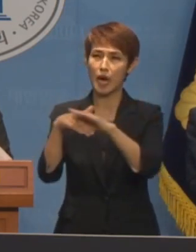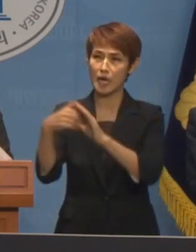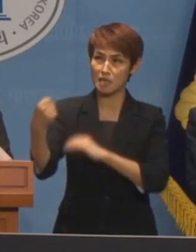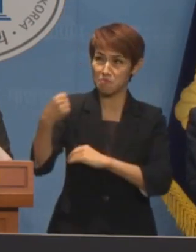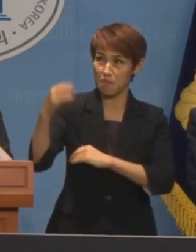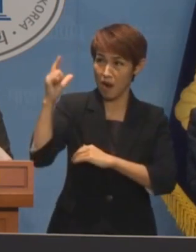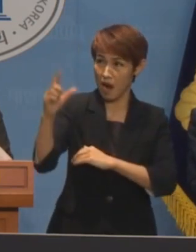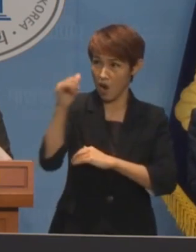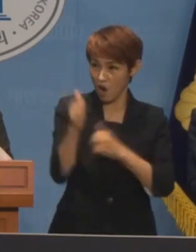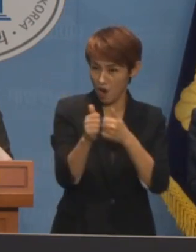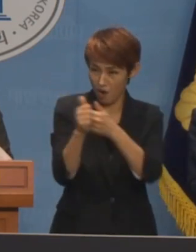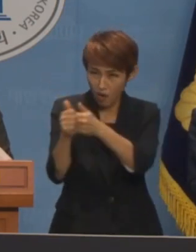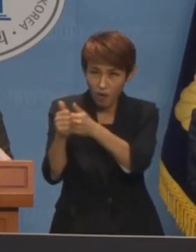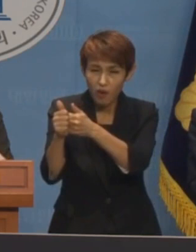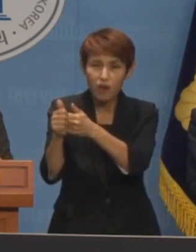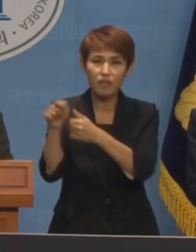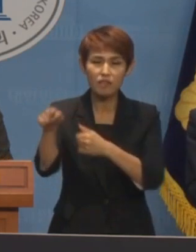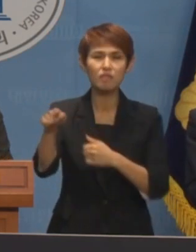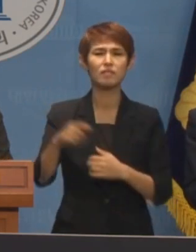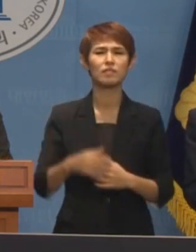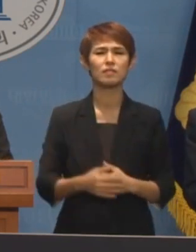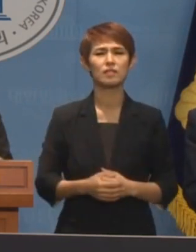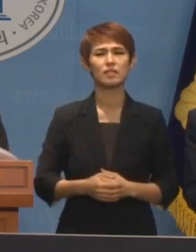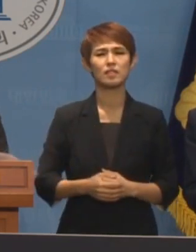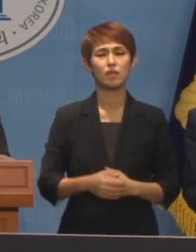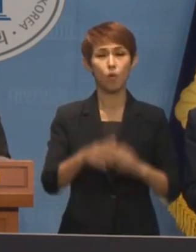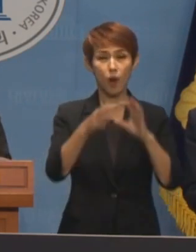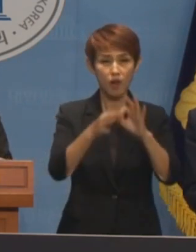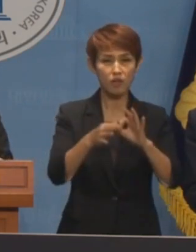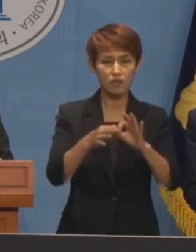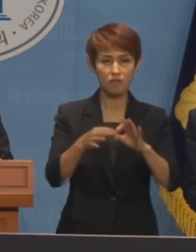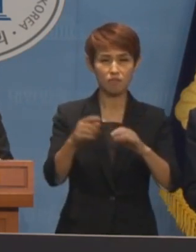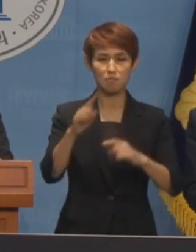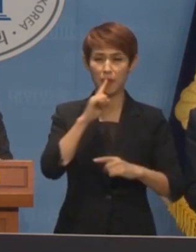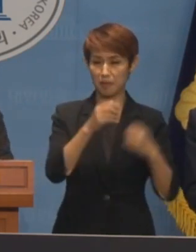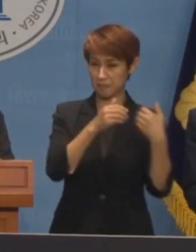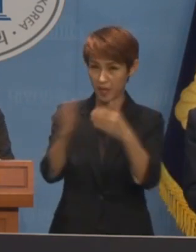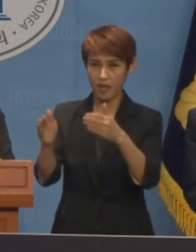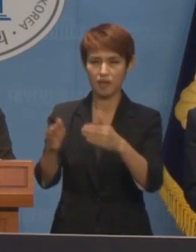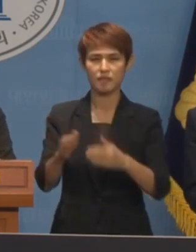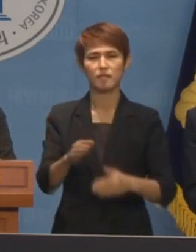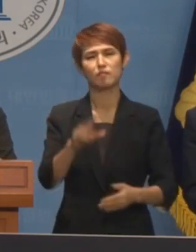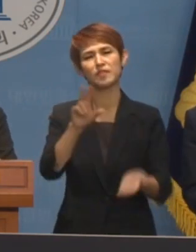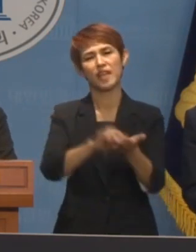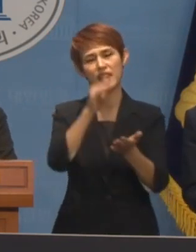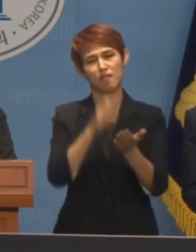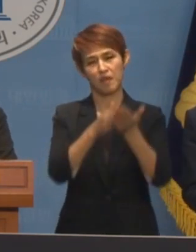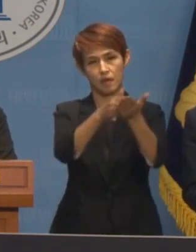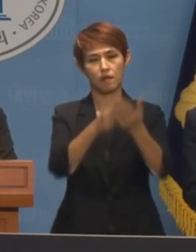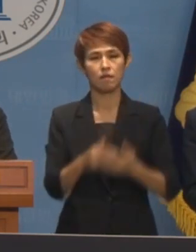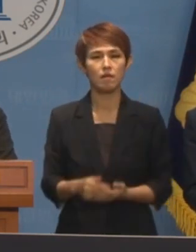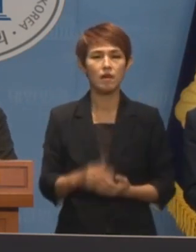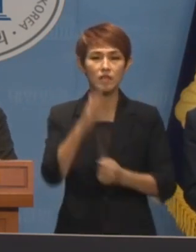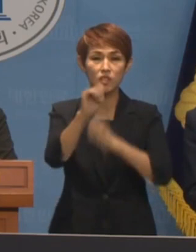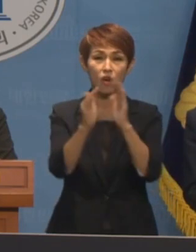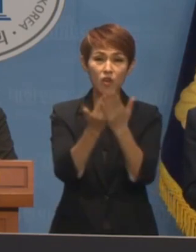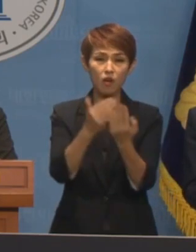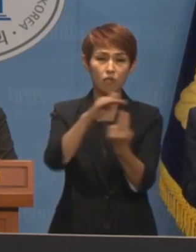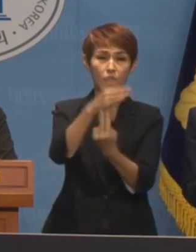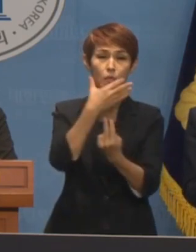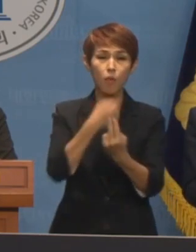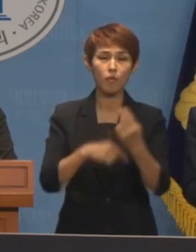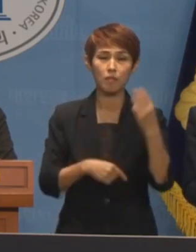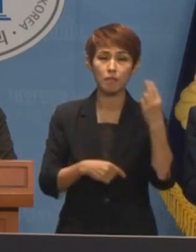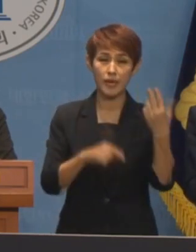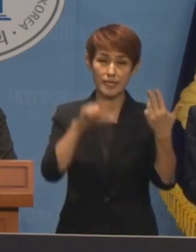시각에서 추궁한 잘못을 강력히 규탄한다. 하나, 성경 요한복음 8장을 자의적으로 해석하고